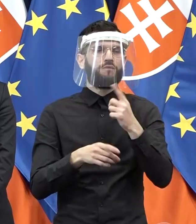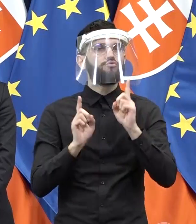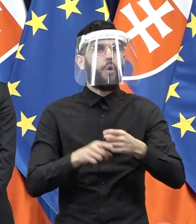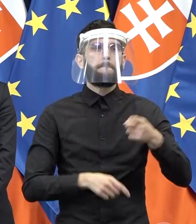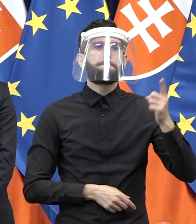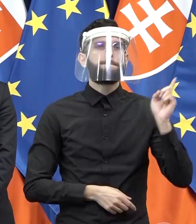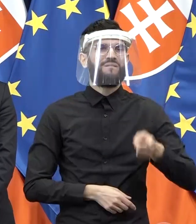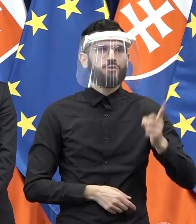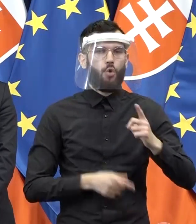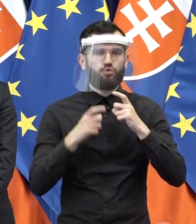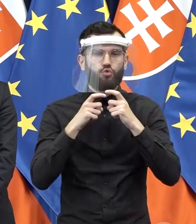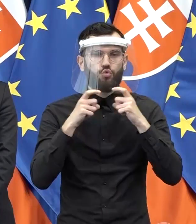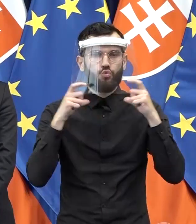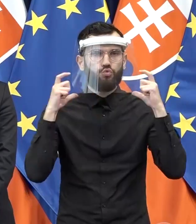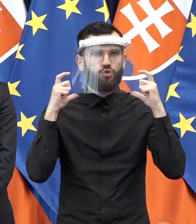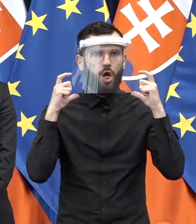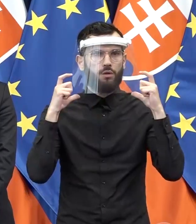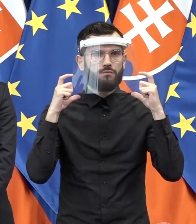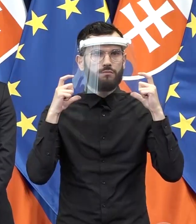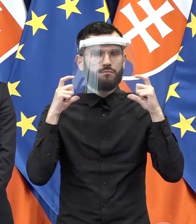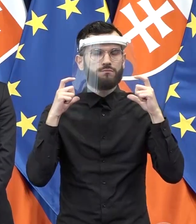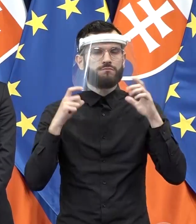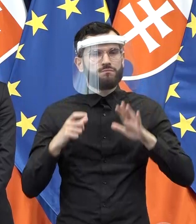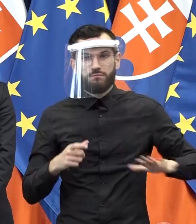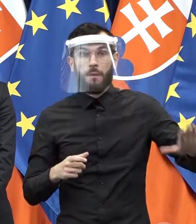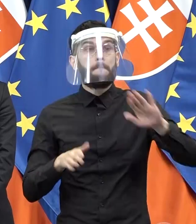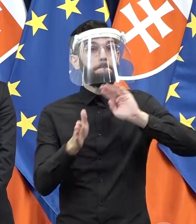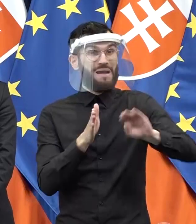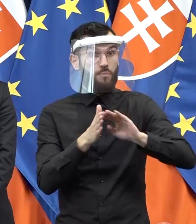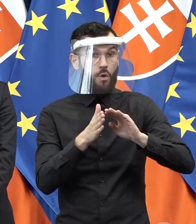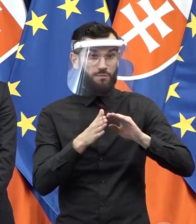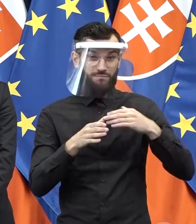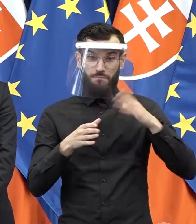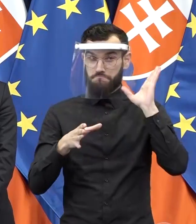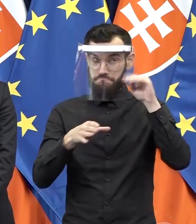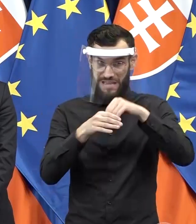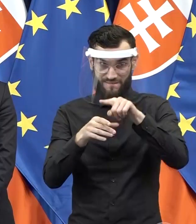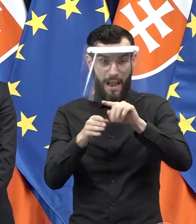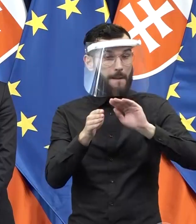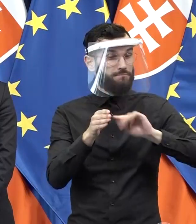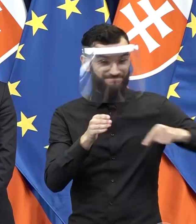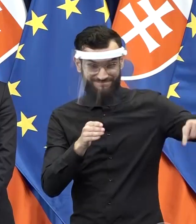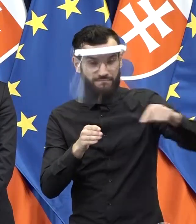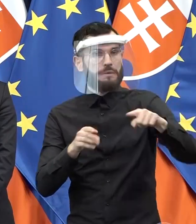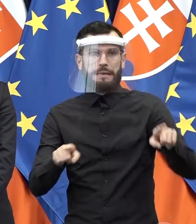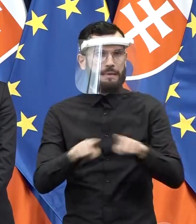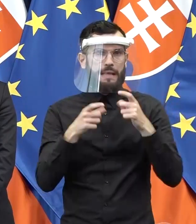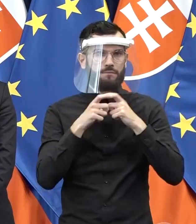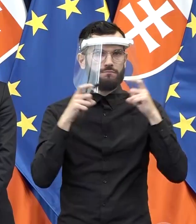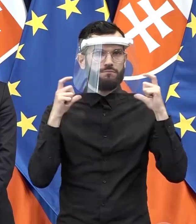rúško všade mimo svojho bydliska. Všade mimo svojho bydliska.